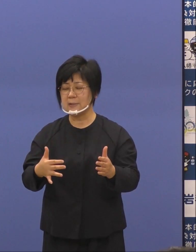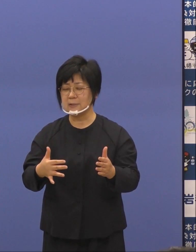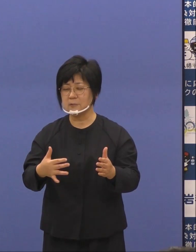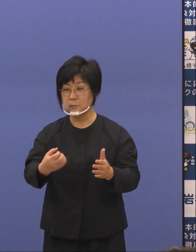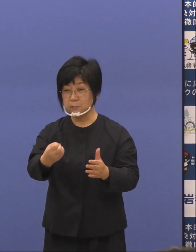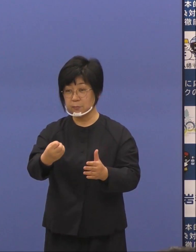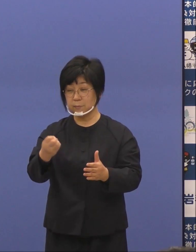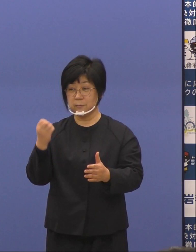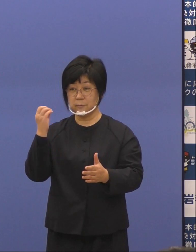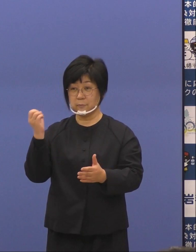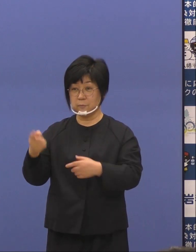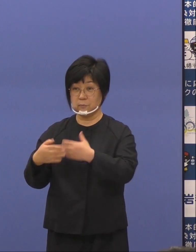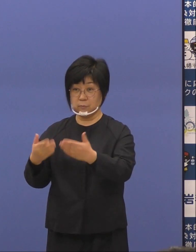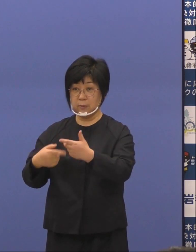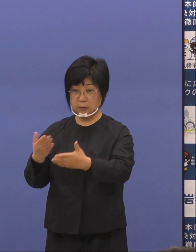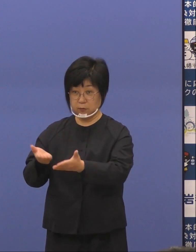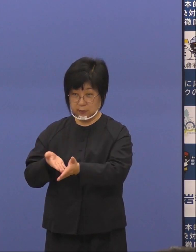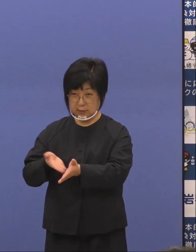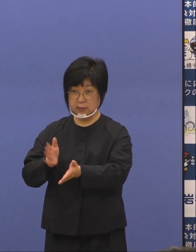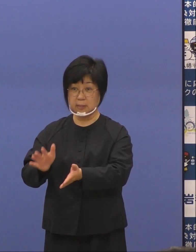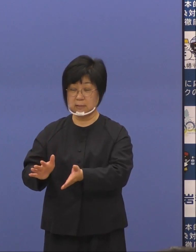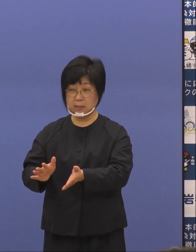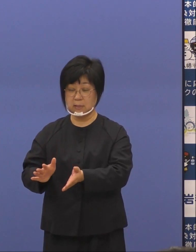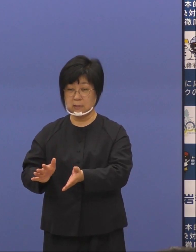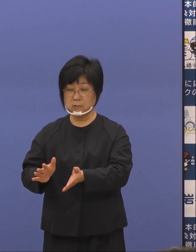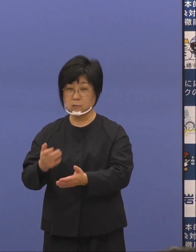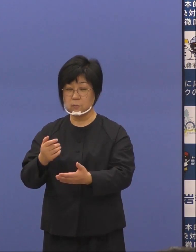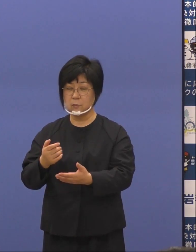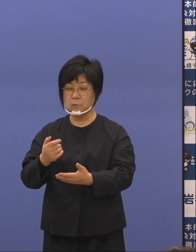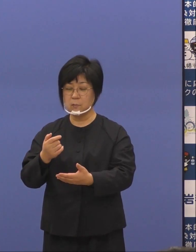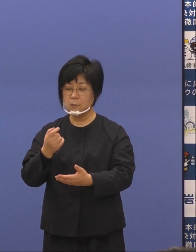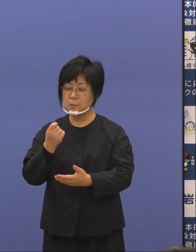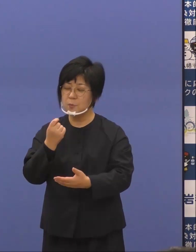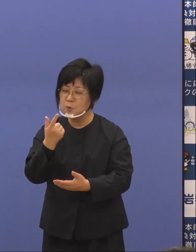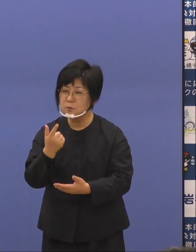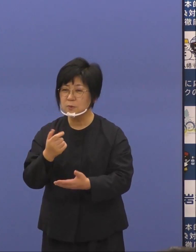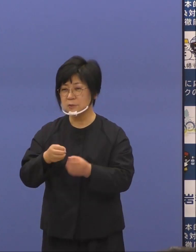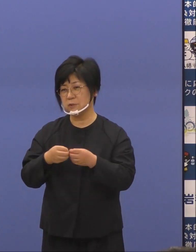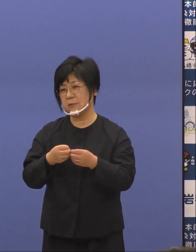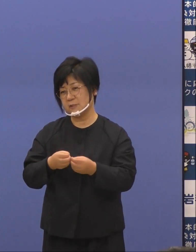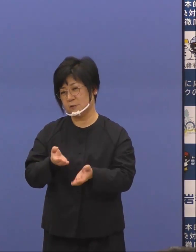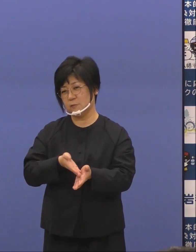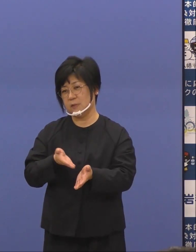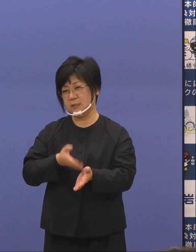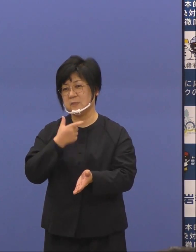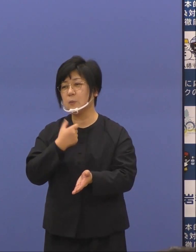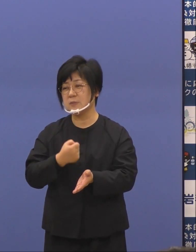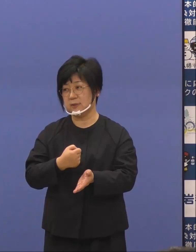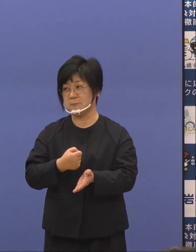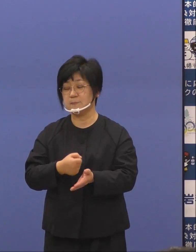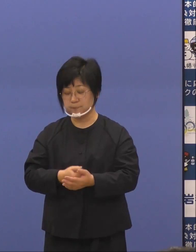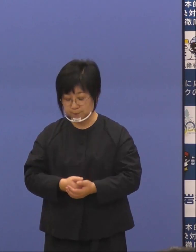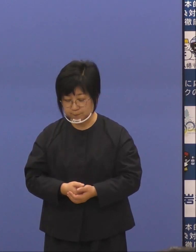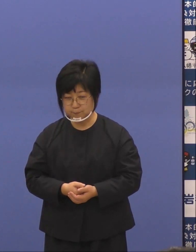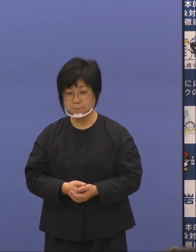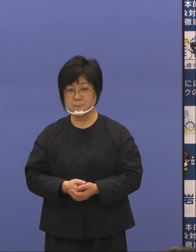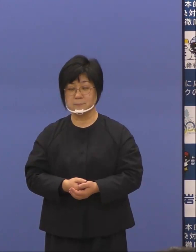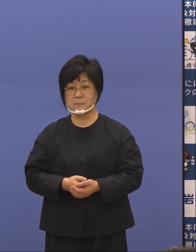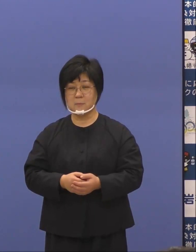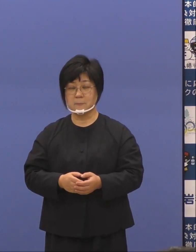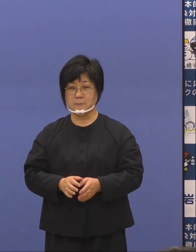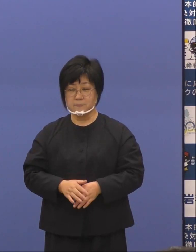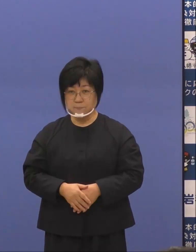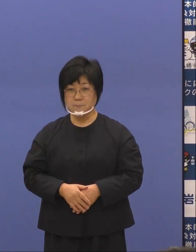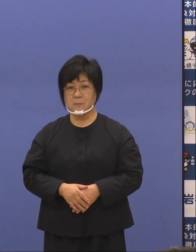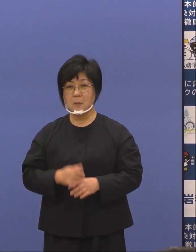った なってしまわなかったところのこう要因というところをちょっともう少し教えていただきたいんですけども、 まず現象として、もしあそこで